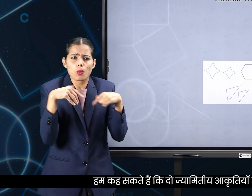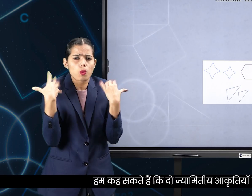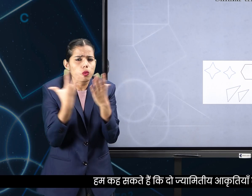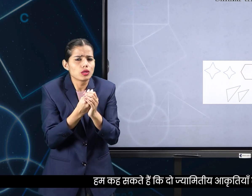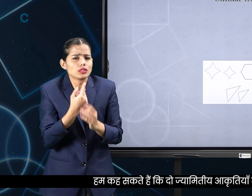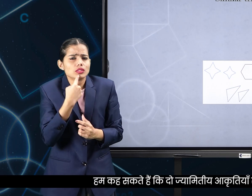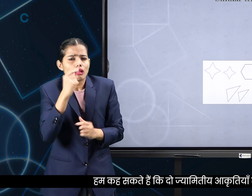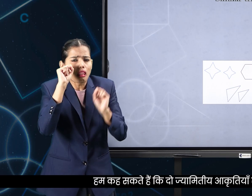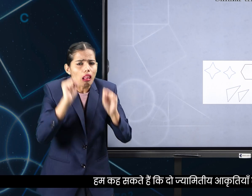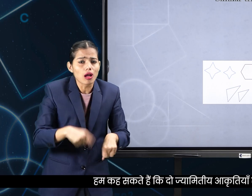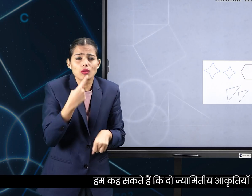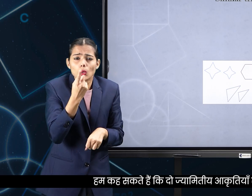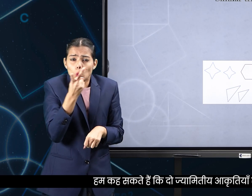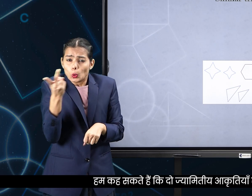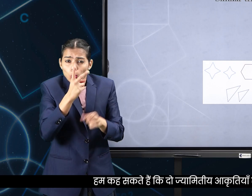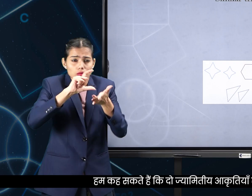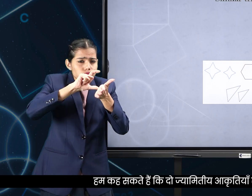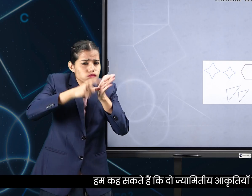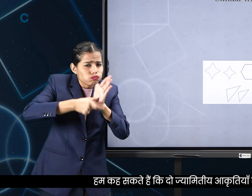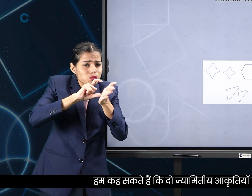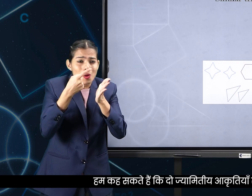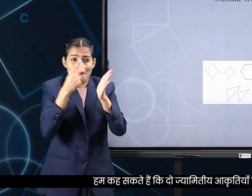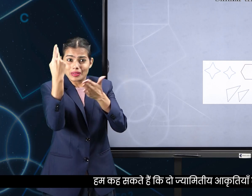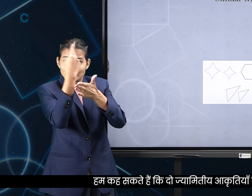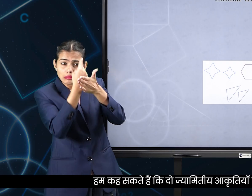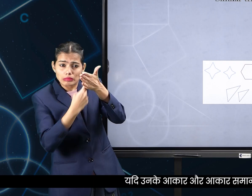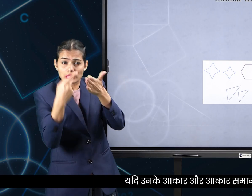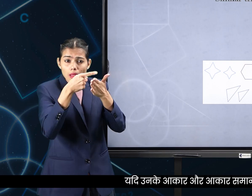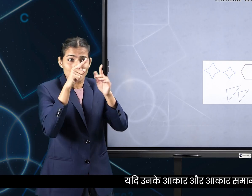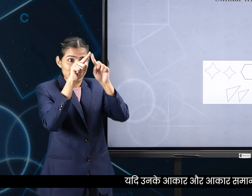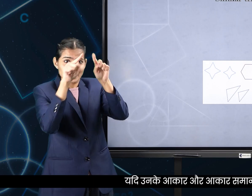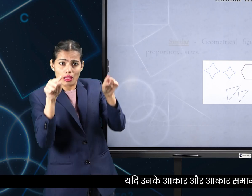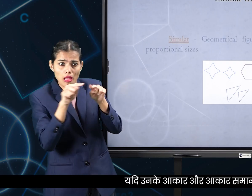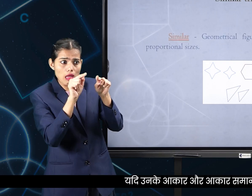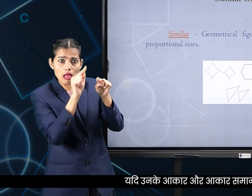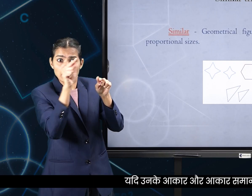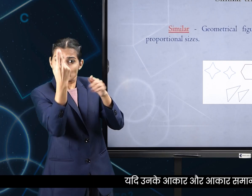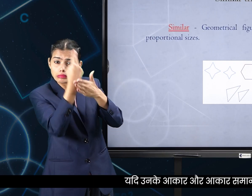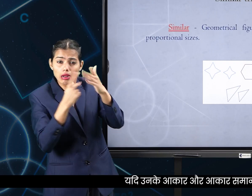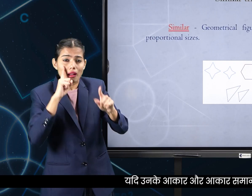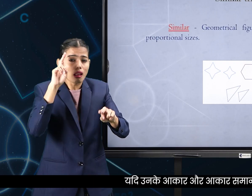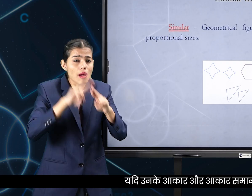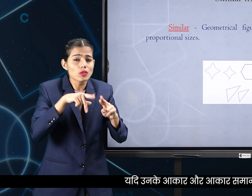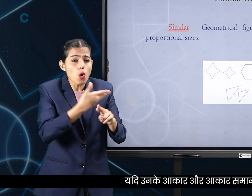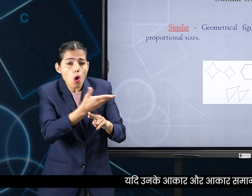हैं कि दो ज्यामितीय आकृतियां सर्वांग होती हैं यदि उनके आकार और आकार समान होते